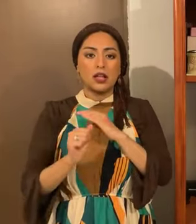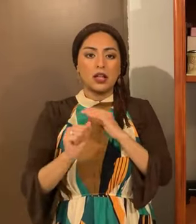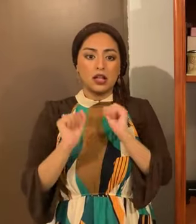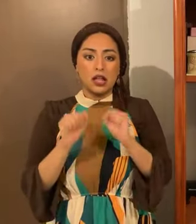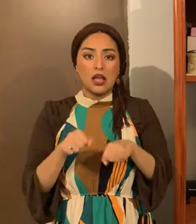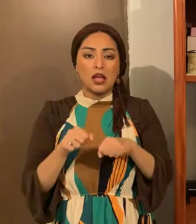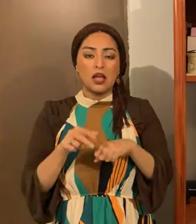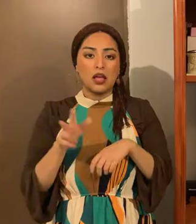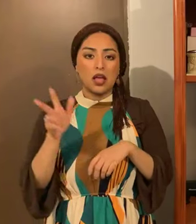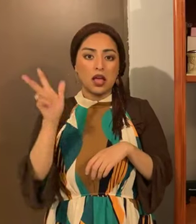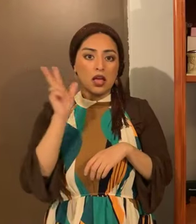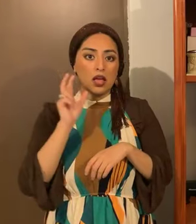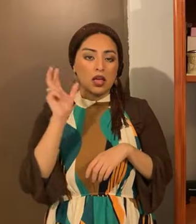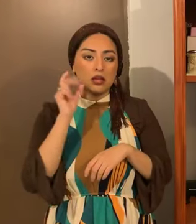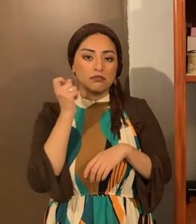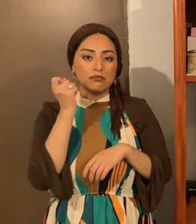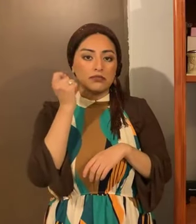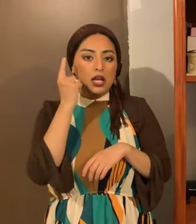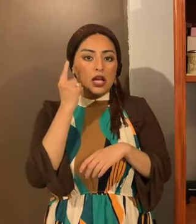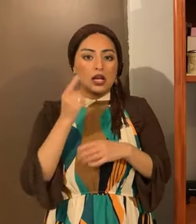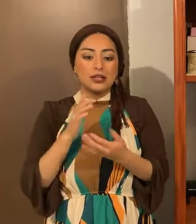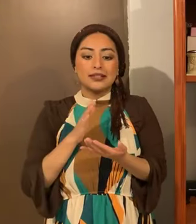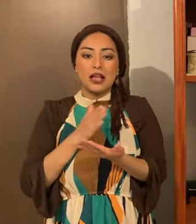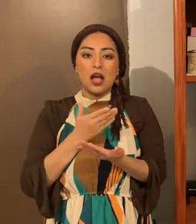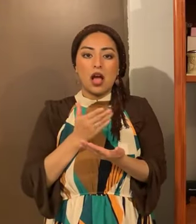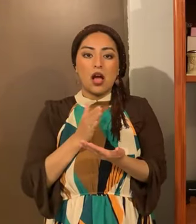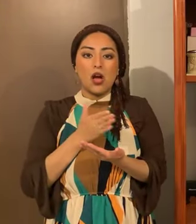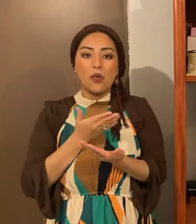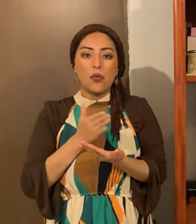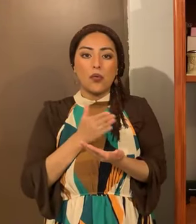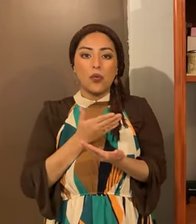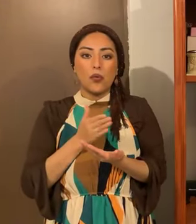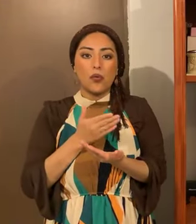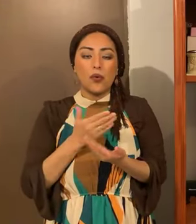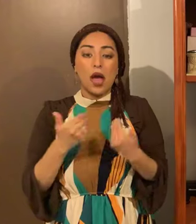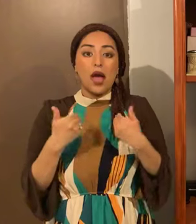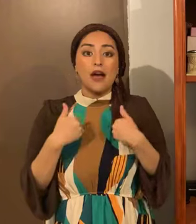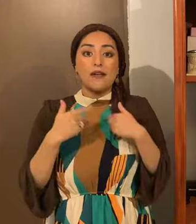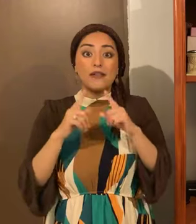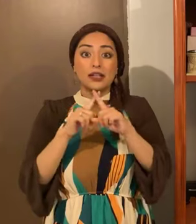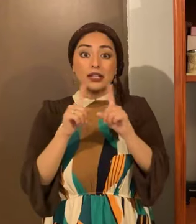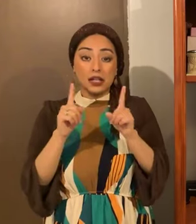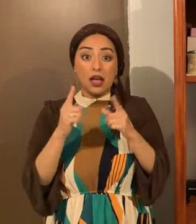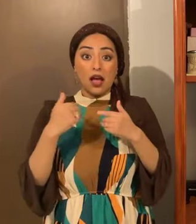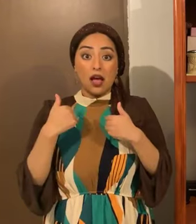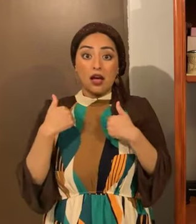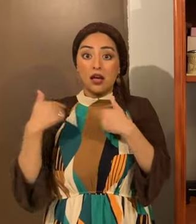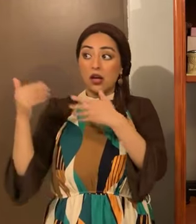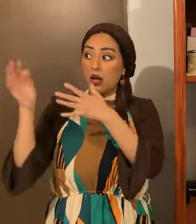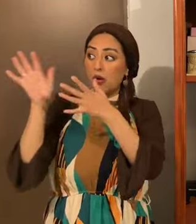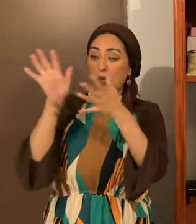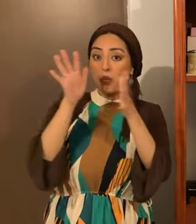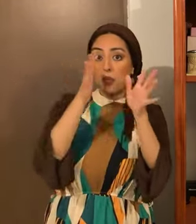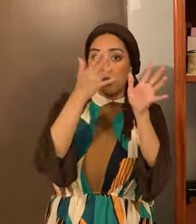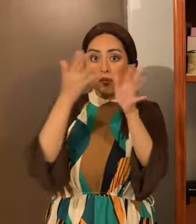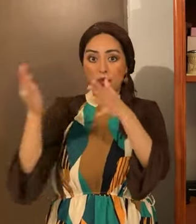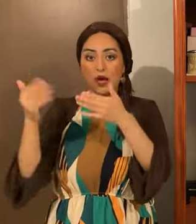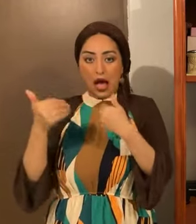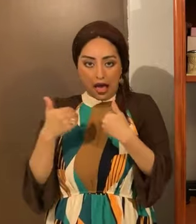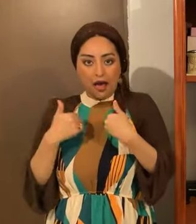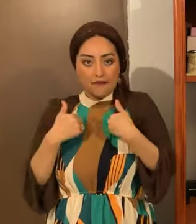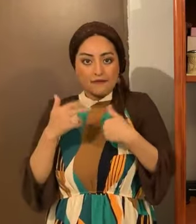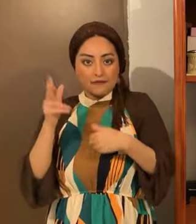escuchar, de distinguir los sonidos, de distinguir el sonido que hace el viento al tocar las hojas de los árboles, por